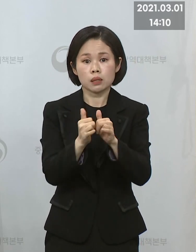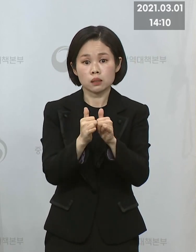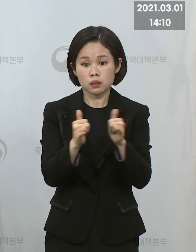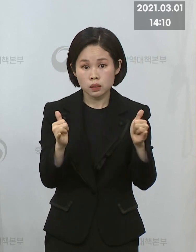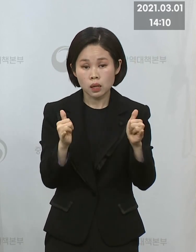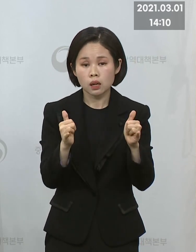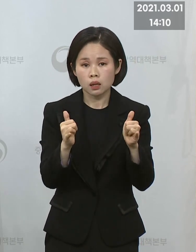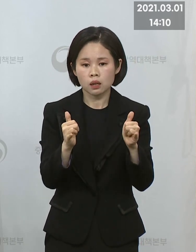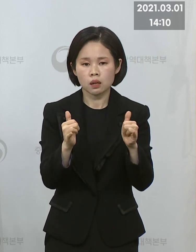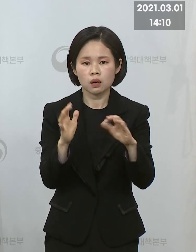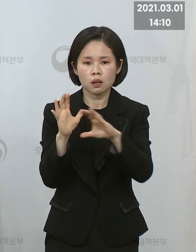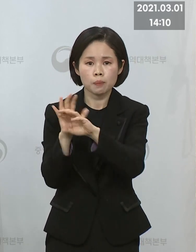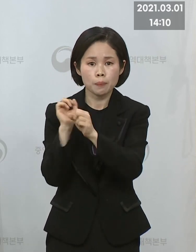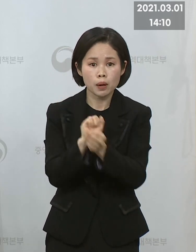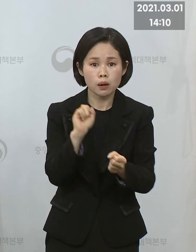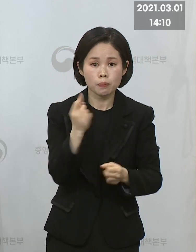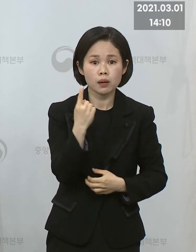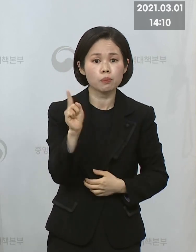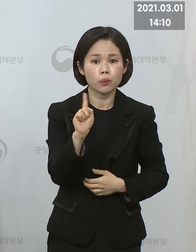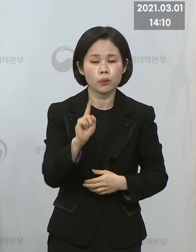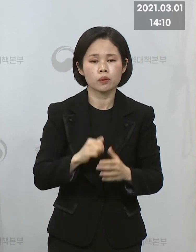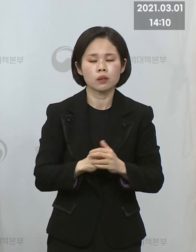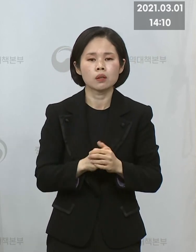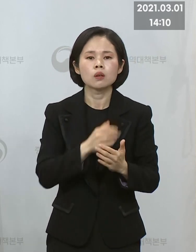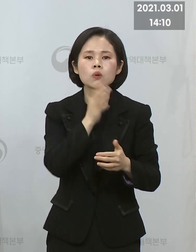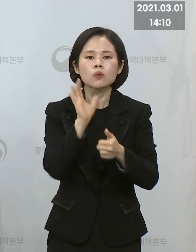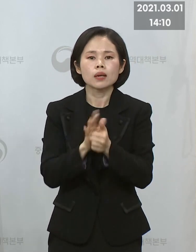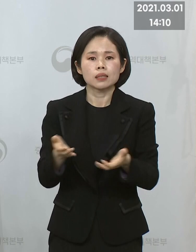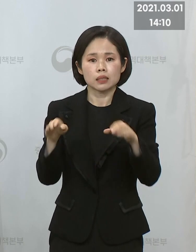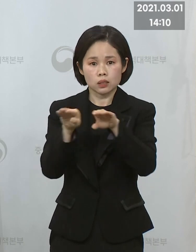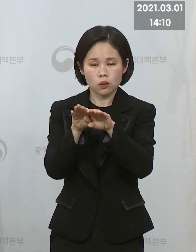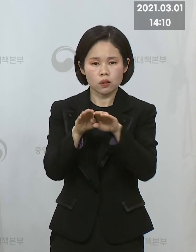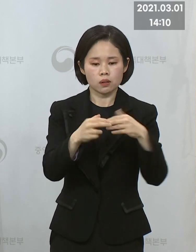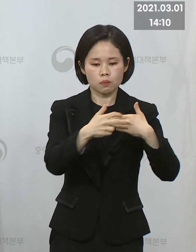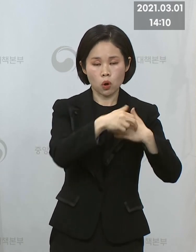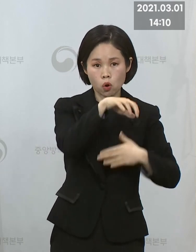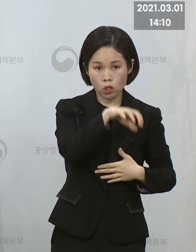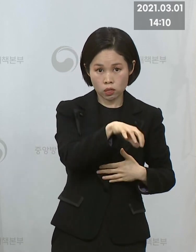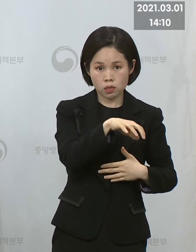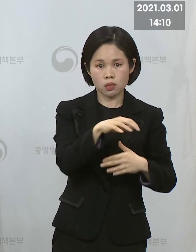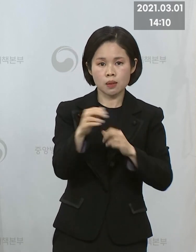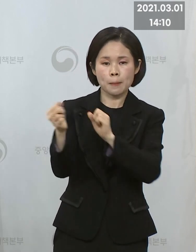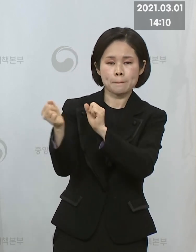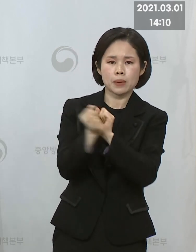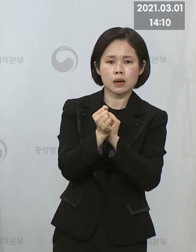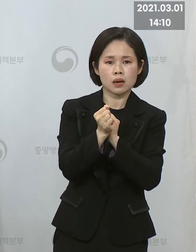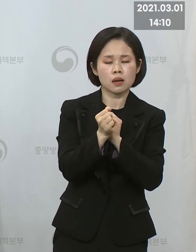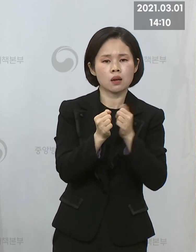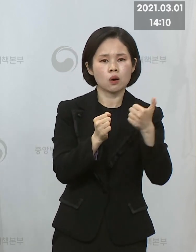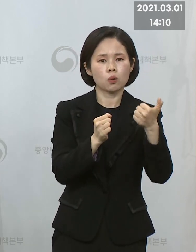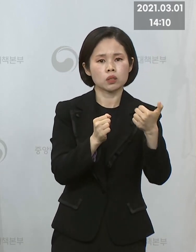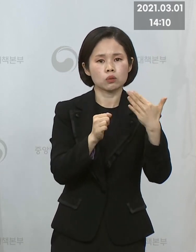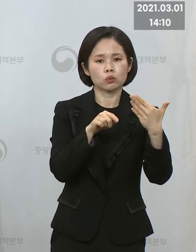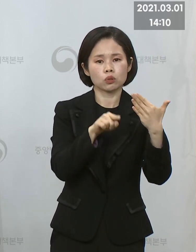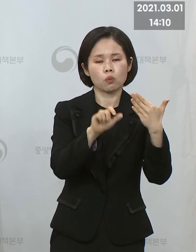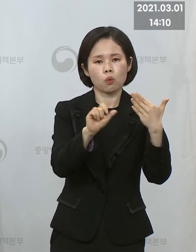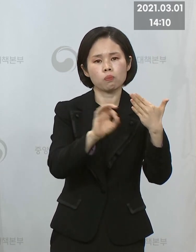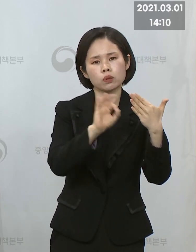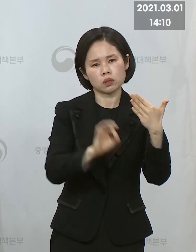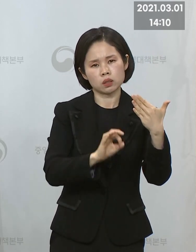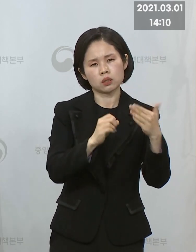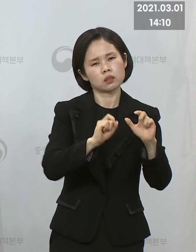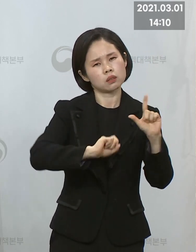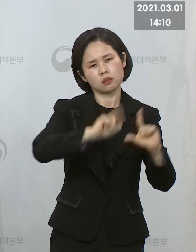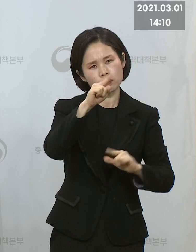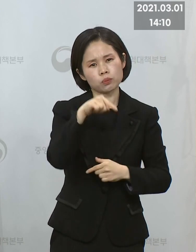사망자분들의 추정 감염 경로를 보면 요양시설이나 병원에서 감염되신 경우가 59.5%로